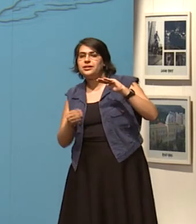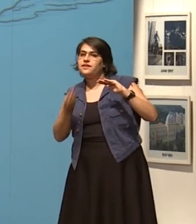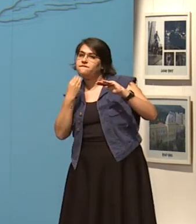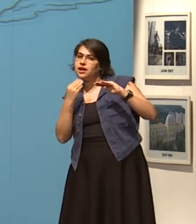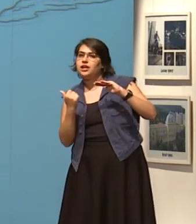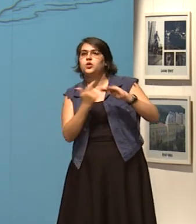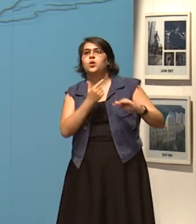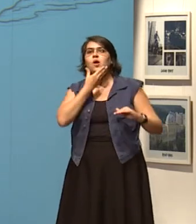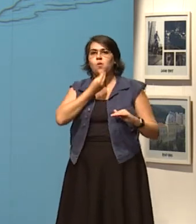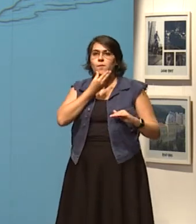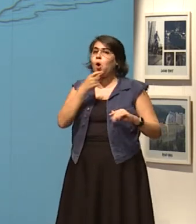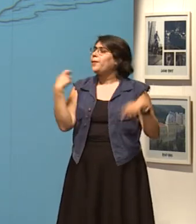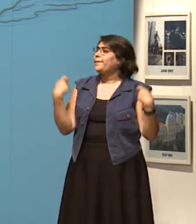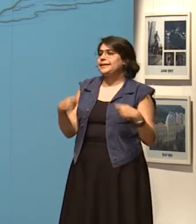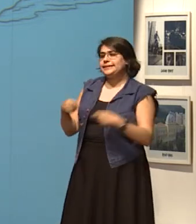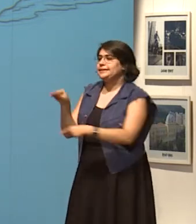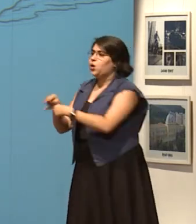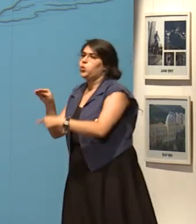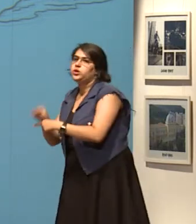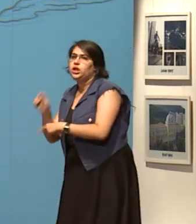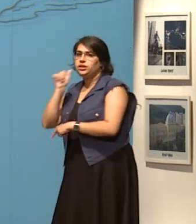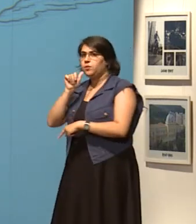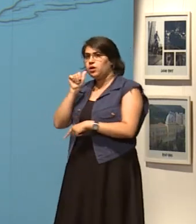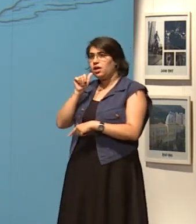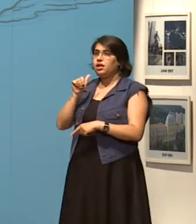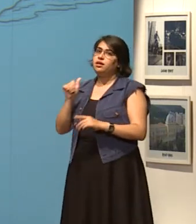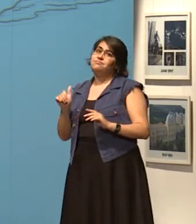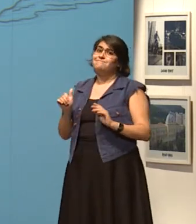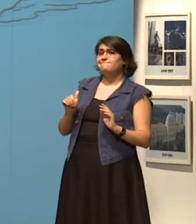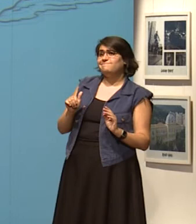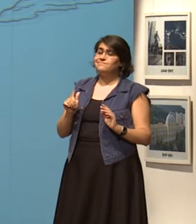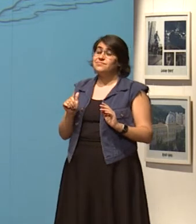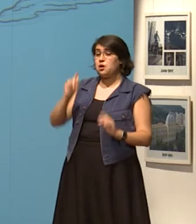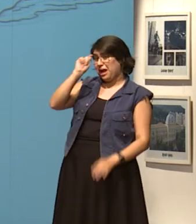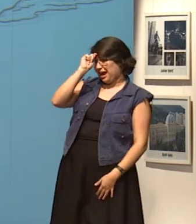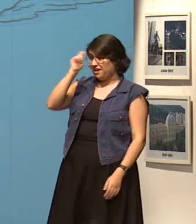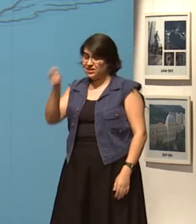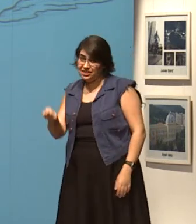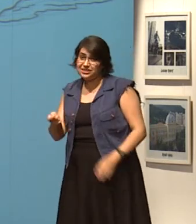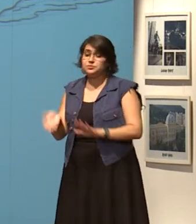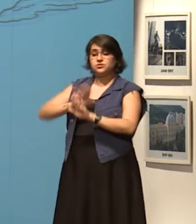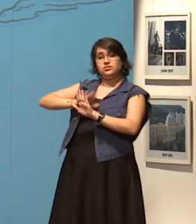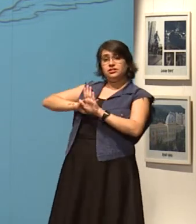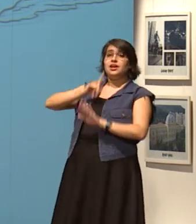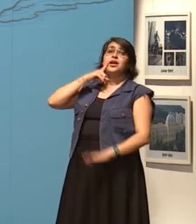ele mostra que a mulher ela é mais frágil que o homem, então ela precisa ser cuidada pelo homem. No